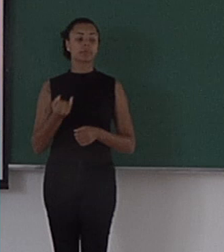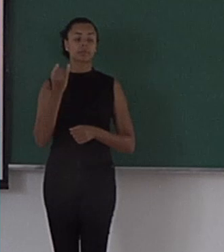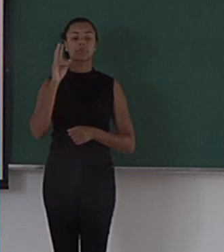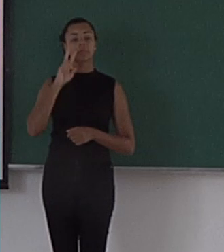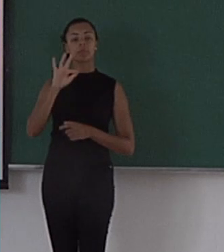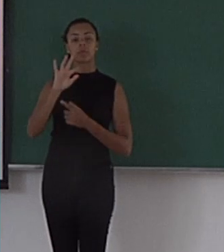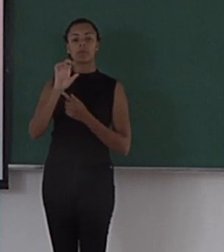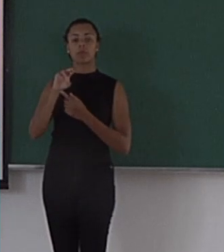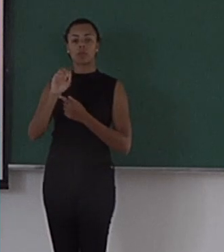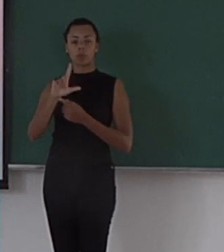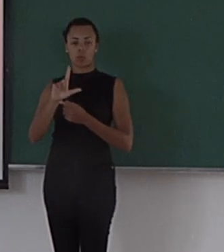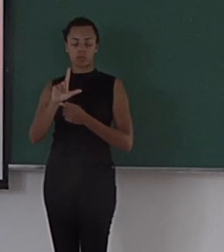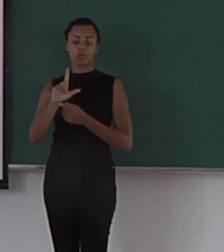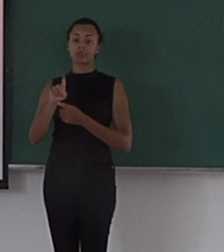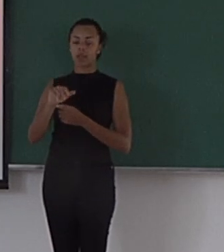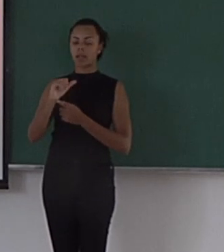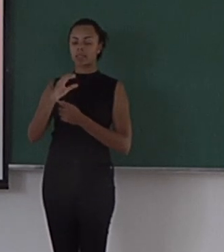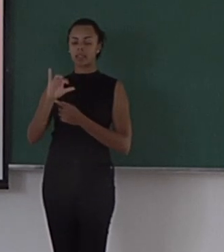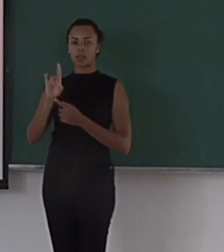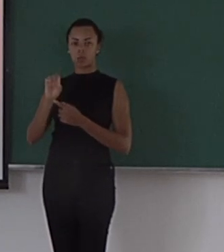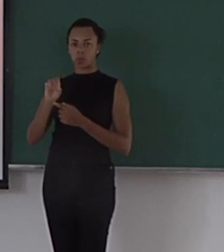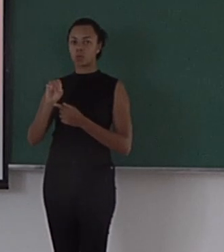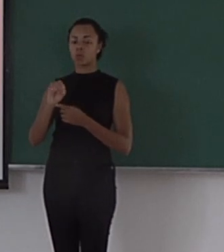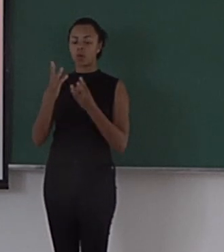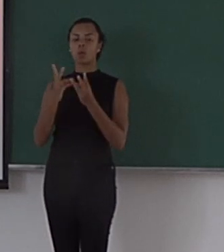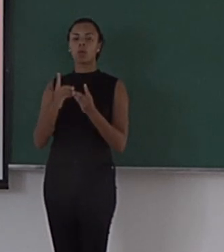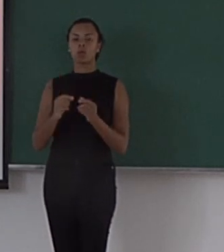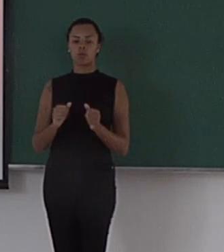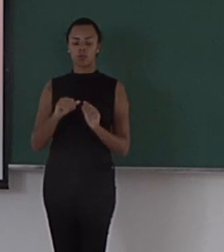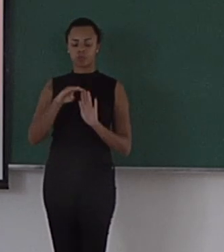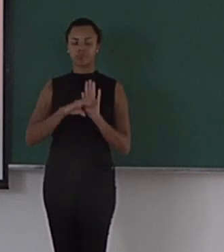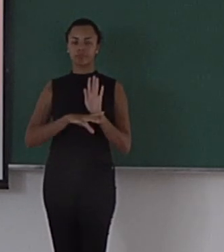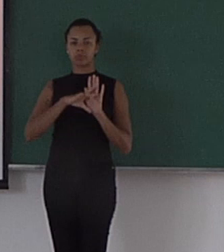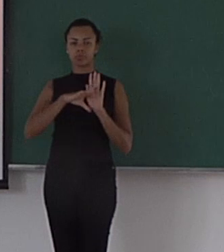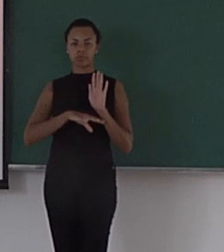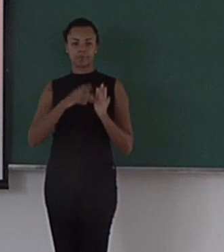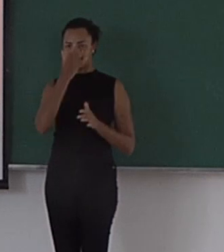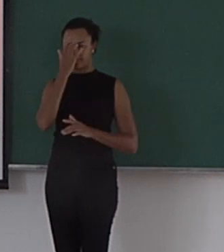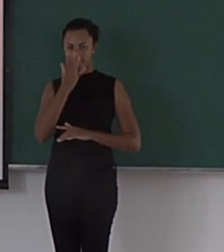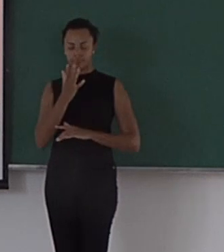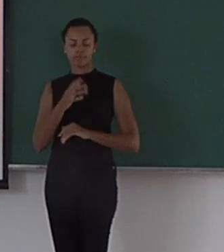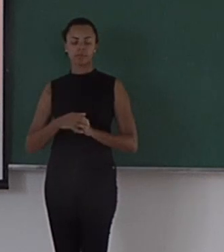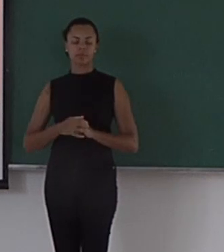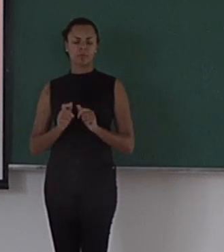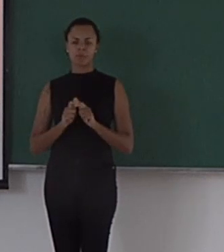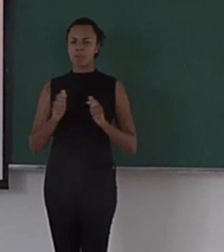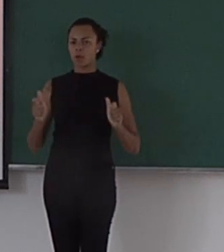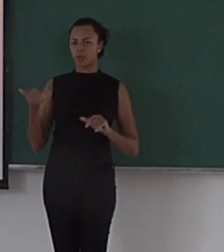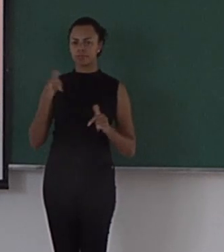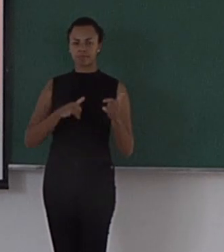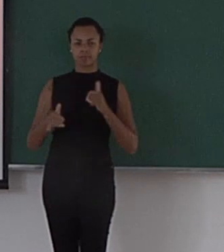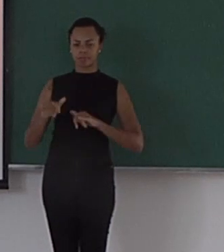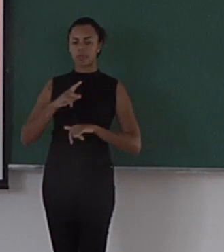do fenol, né, que é um ácido com má solubilidade, existe, né, na maioria das substâncias químicas que a gente